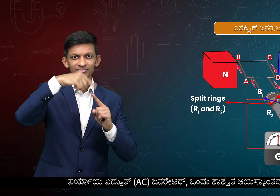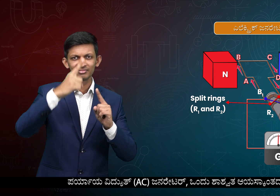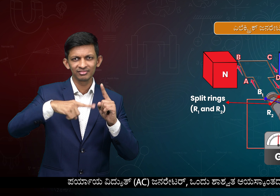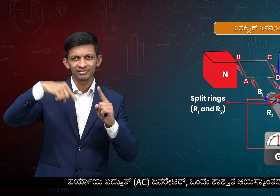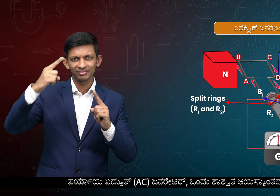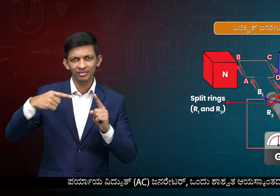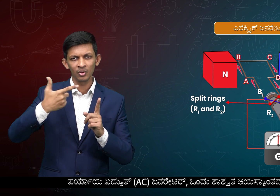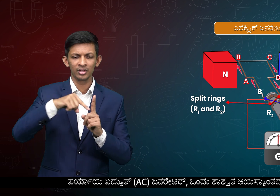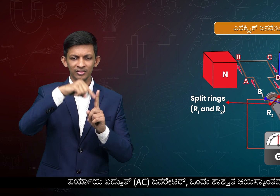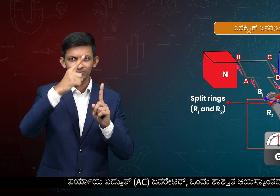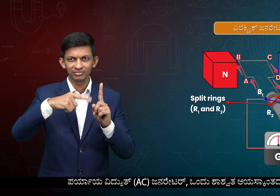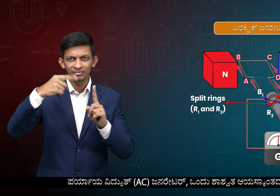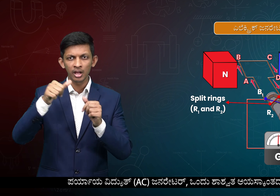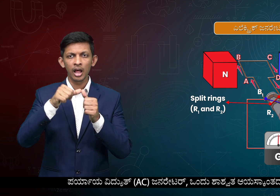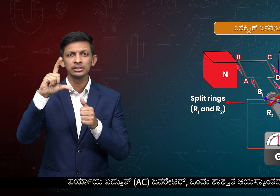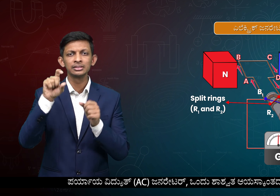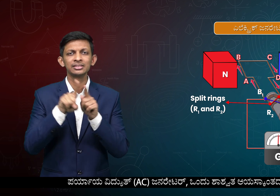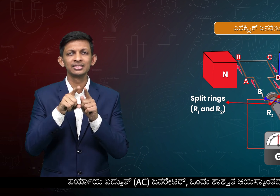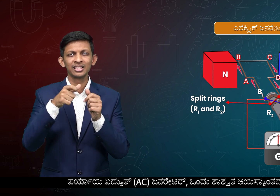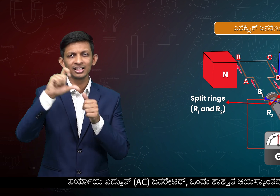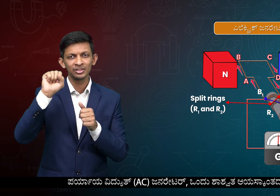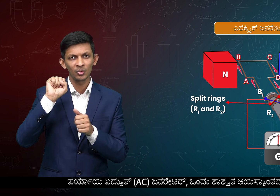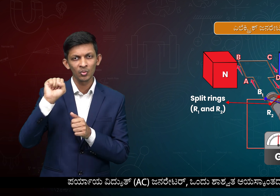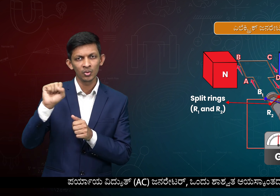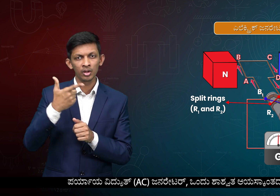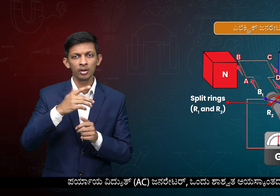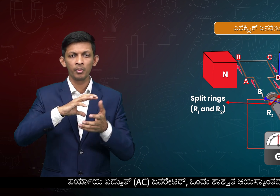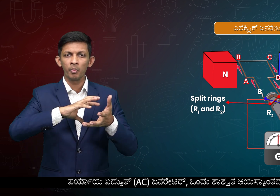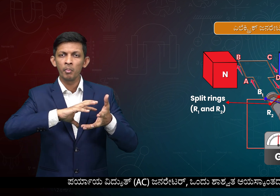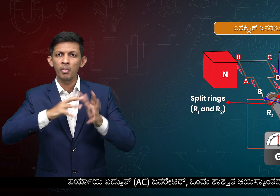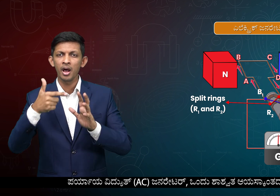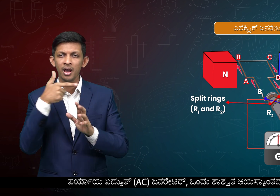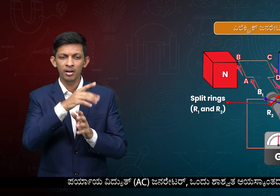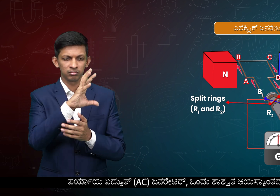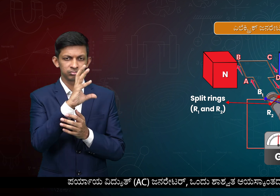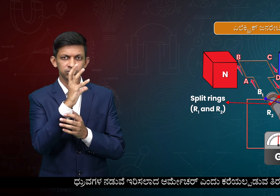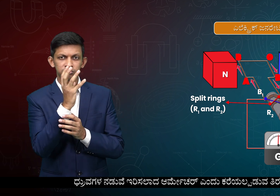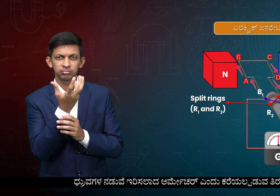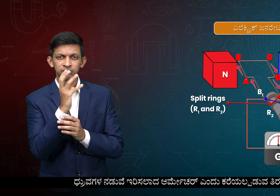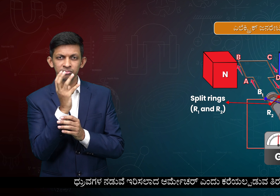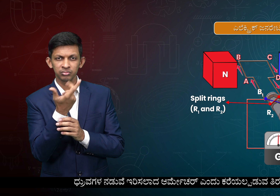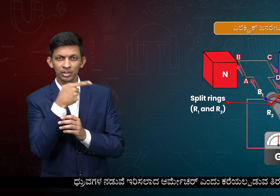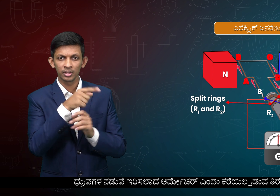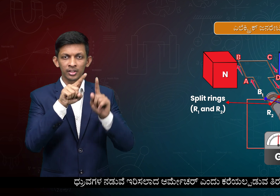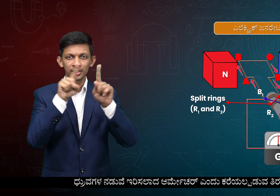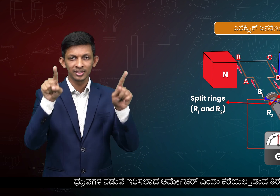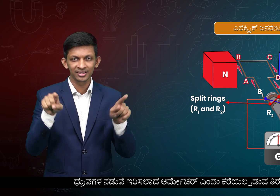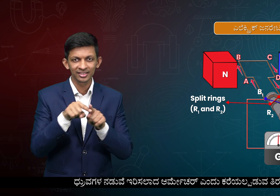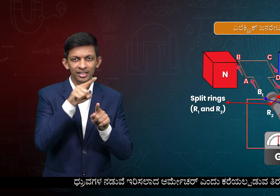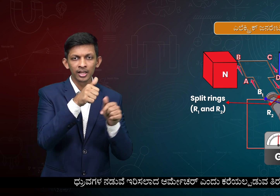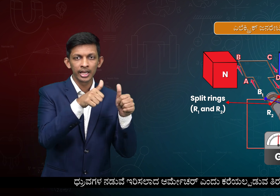ಪರ್ಯಾಯ ವಿದ್ಯುತ್ ಎಸಿ ಜನರೇಟರ್ ಒಂದು ಶಾಶ್ವತ ಆಯಸ್ಕಾಂತದ ಎರಡು ದ್ರವಗಳ ನಡುವೆ